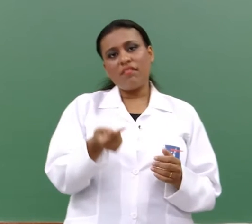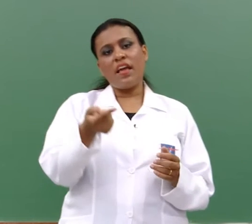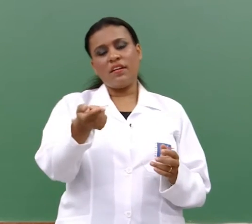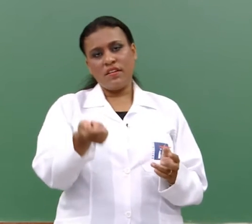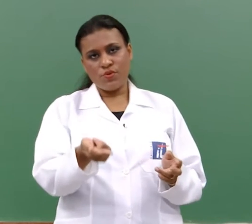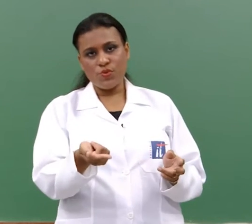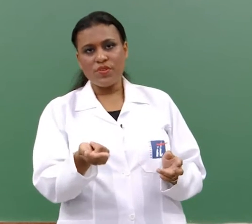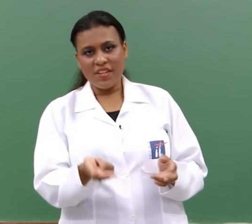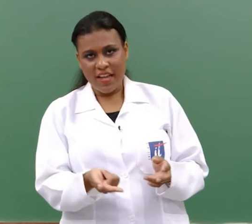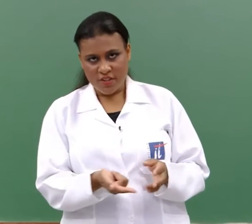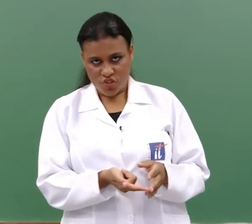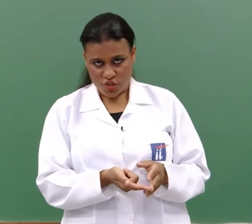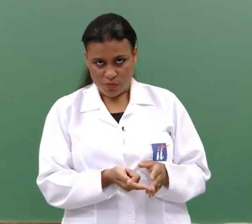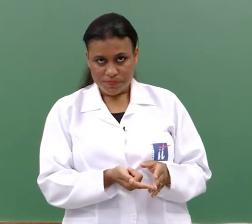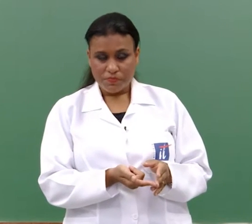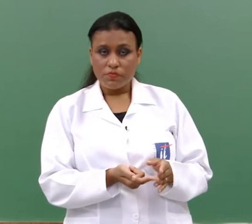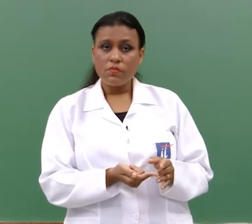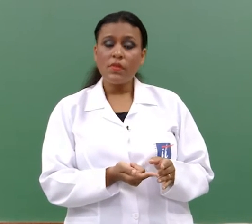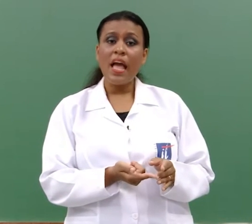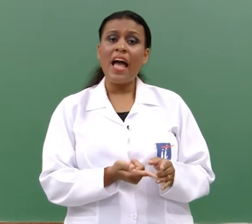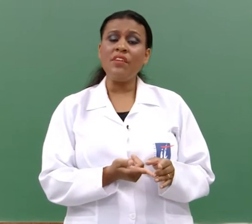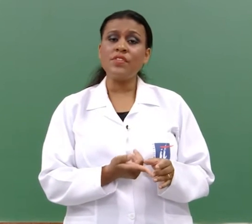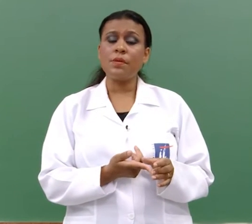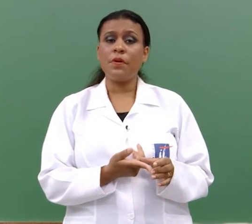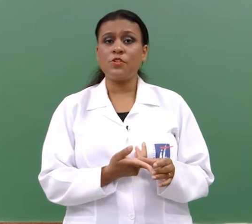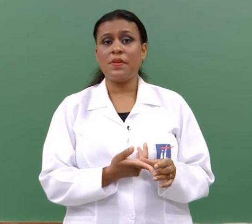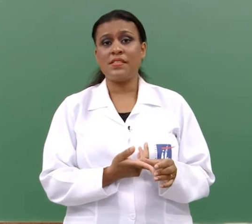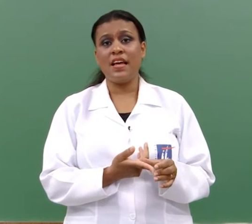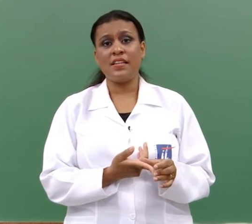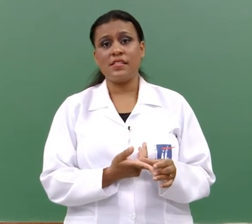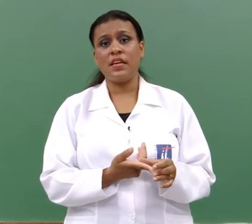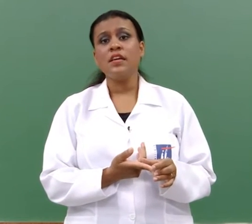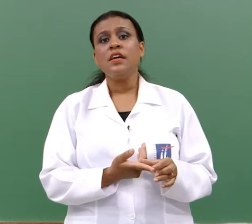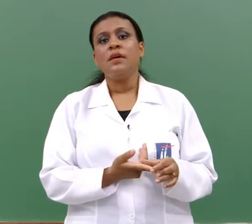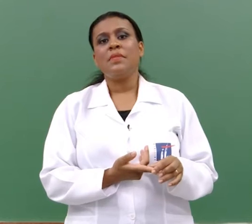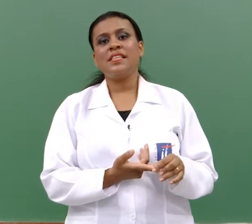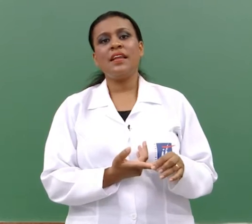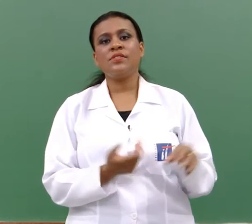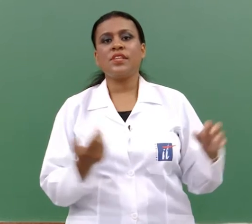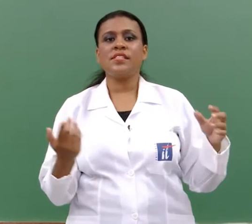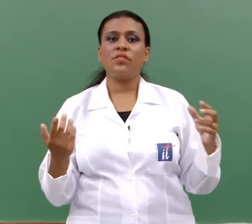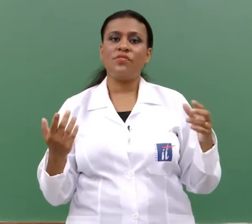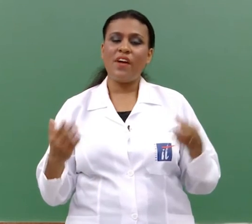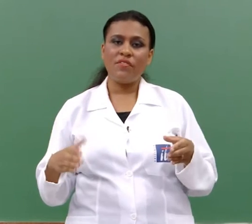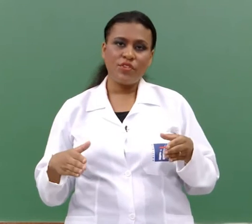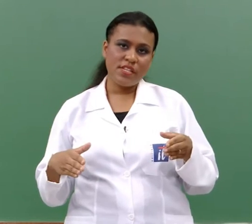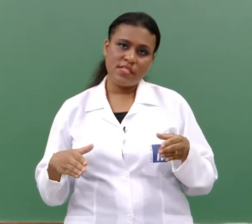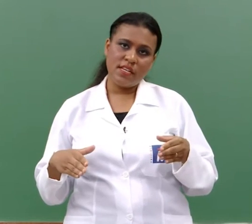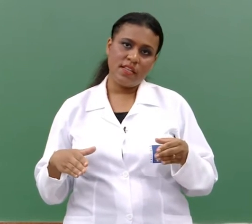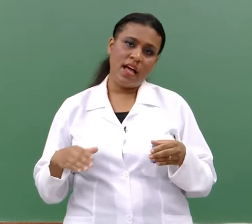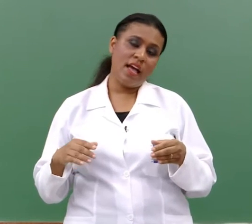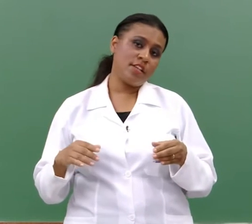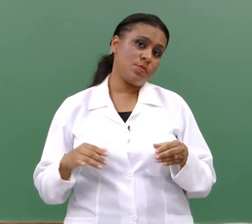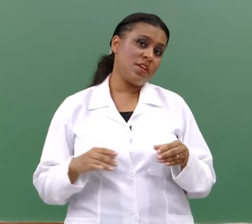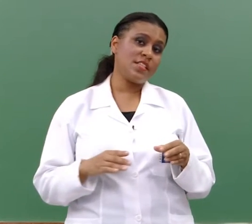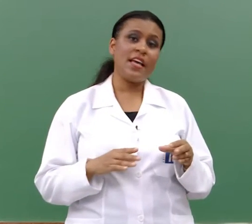tem isso garantido. Aí você pode pensar assim, mas ela está sendo favorecida? A resposta é